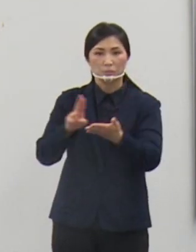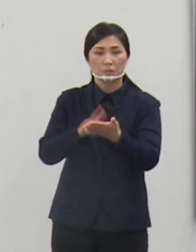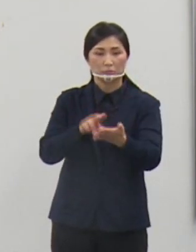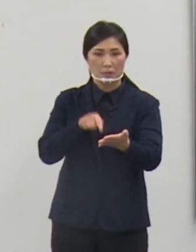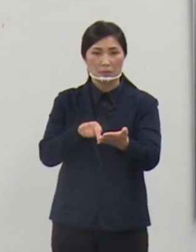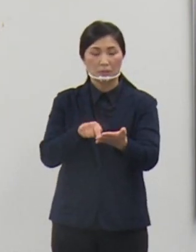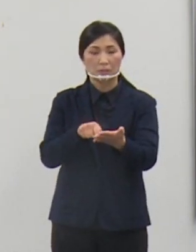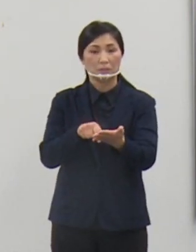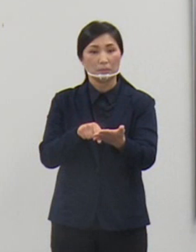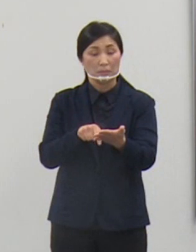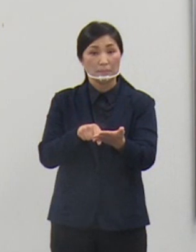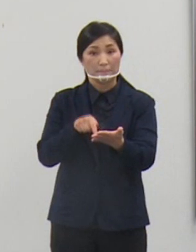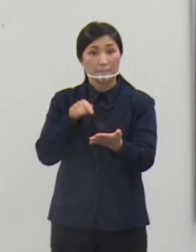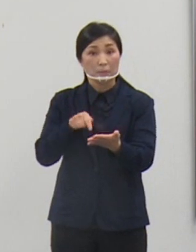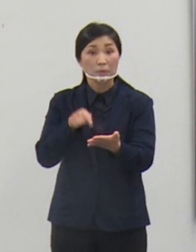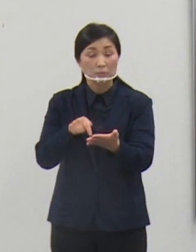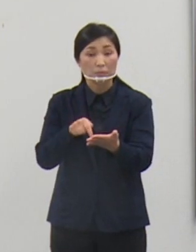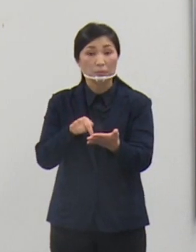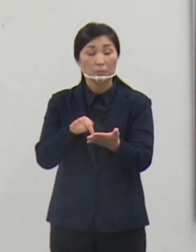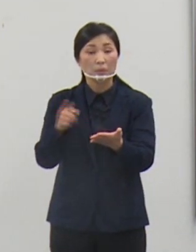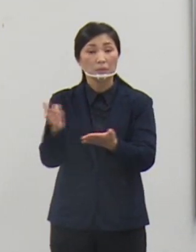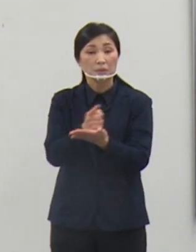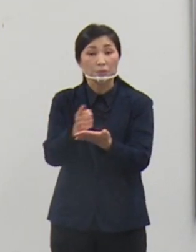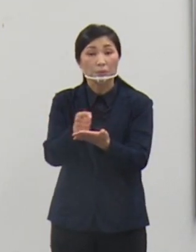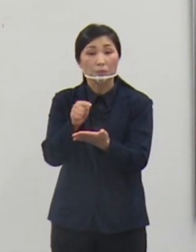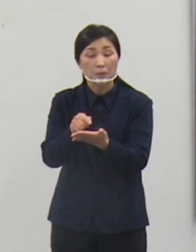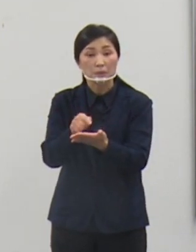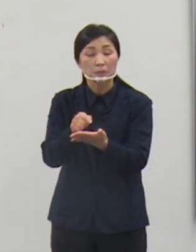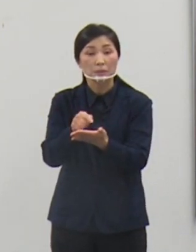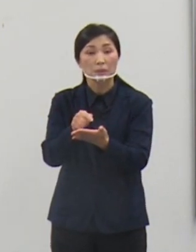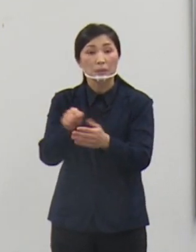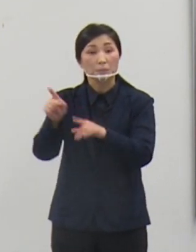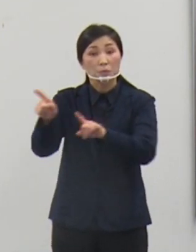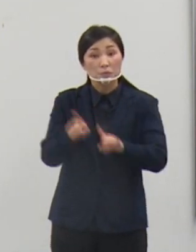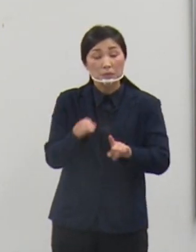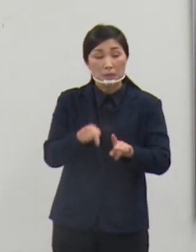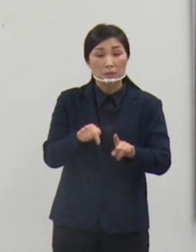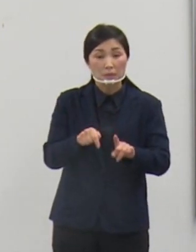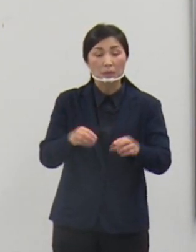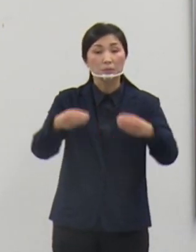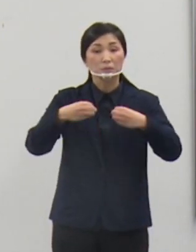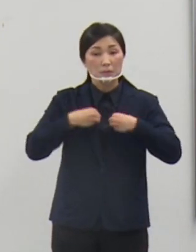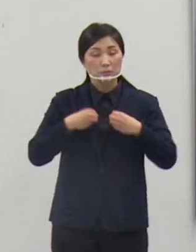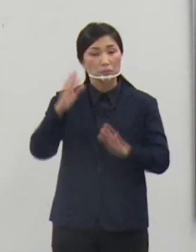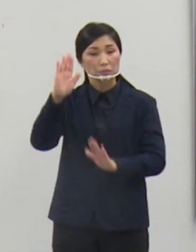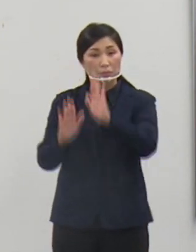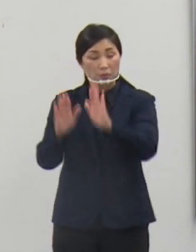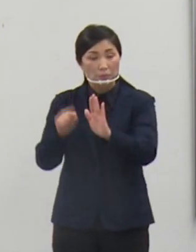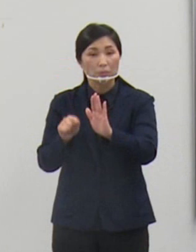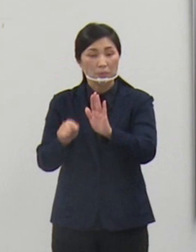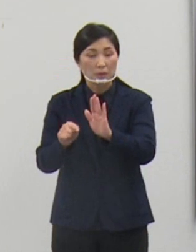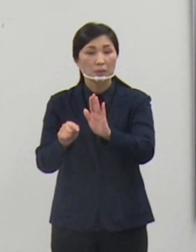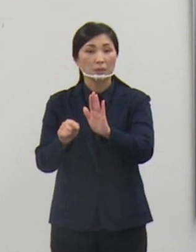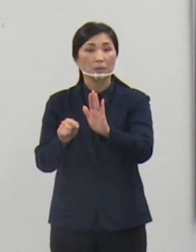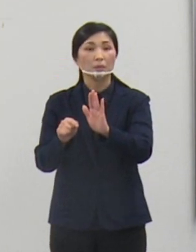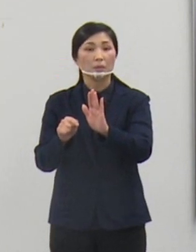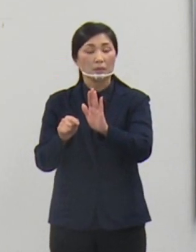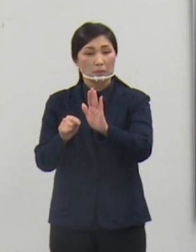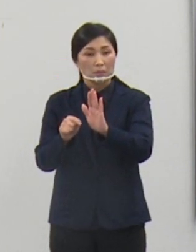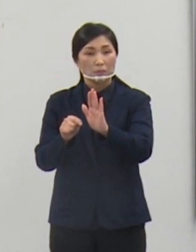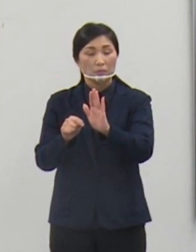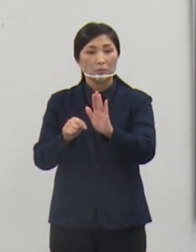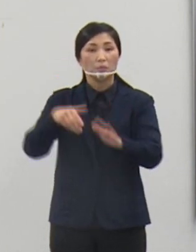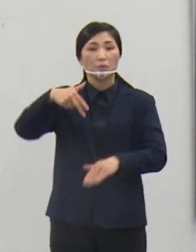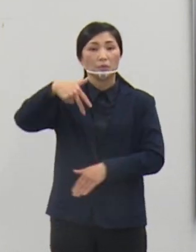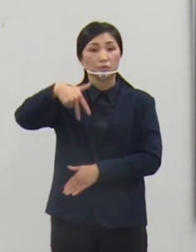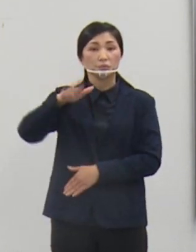この警戒基準の指標に基づいて感染状況等を継続的に監視しステージを